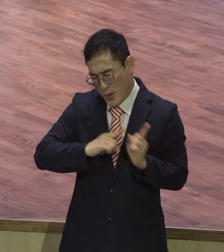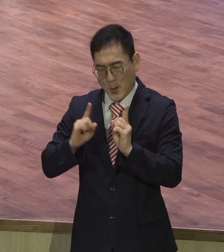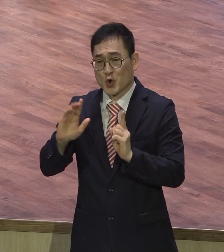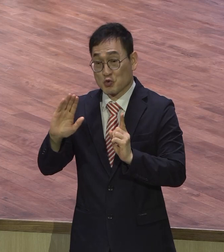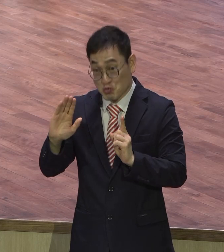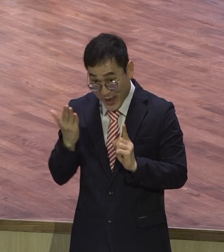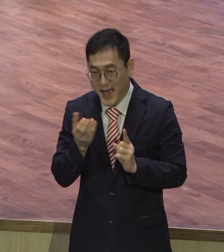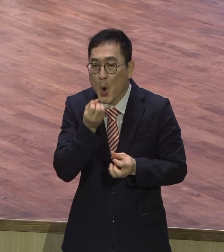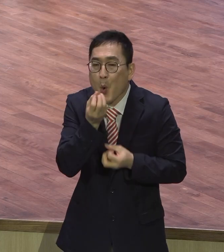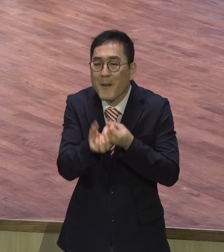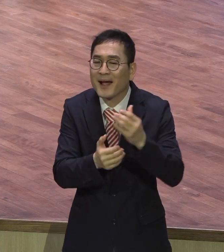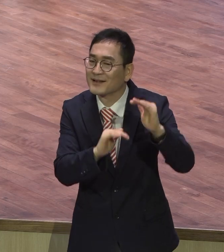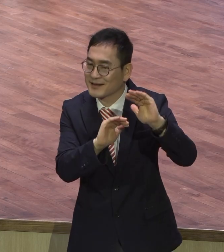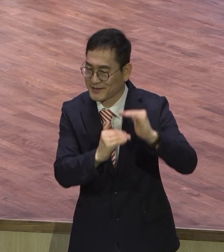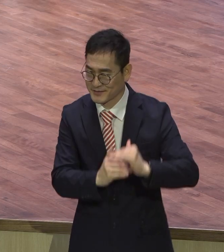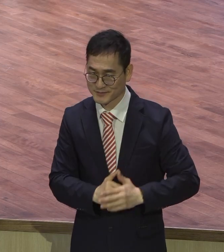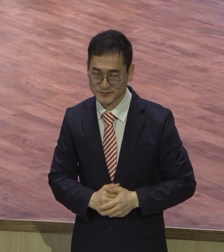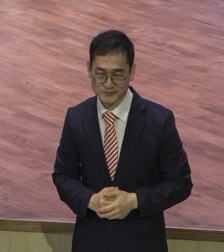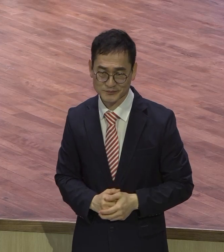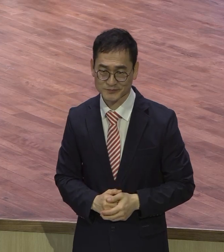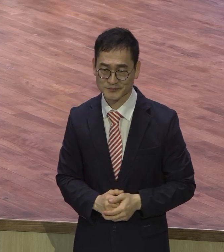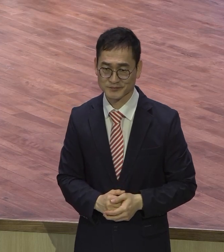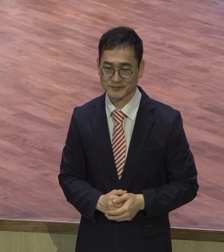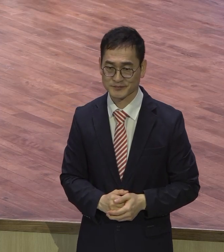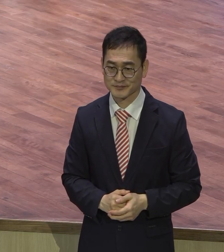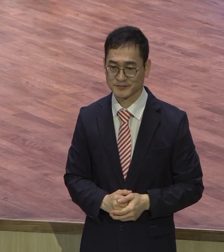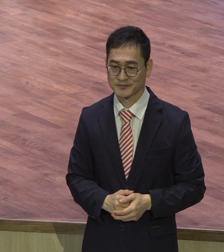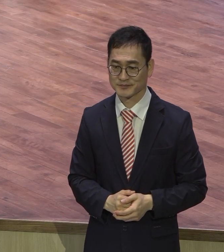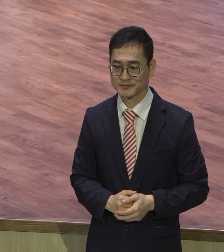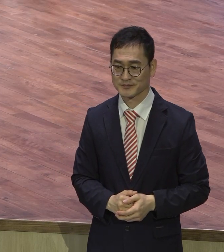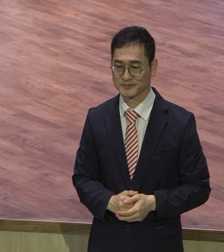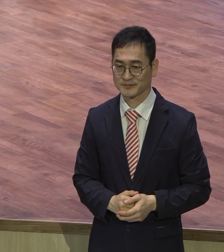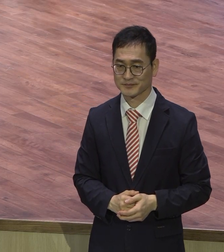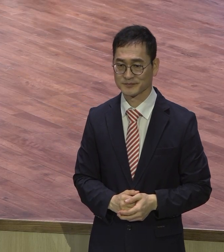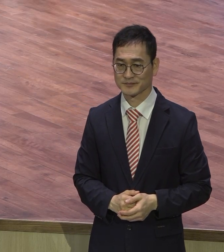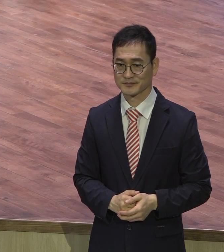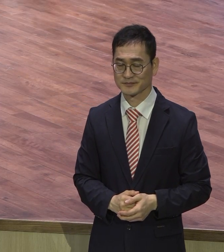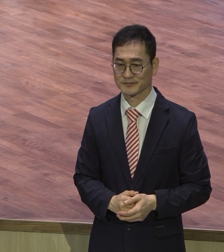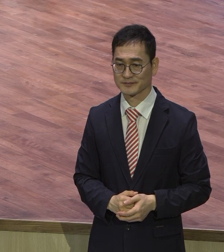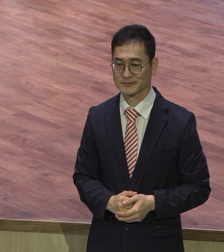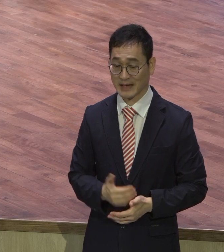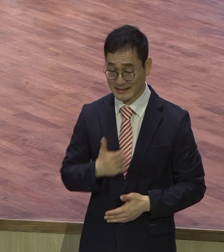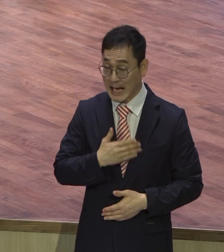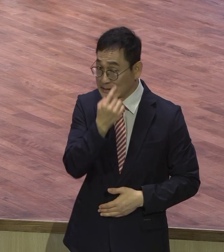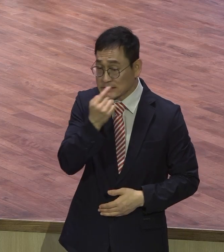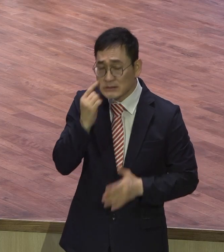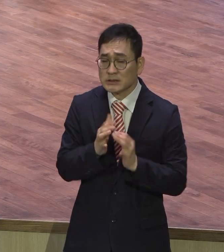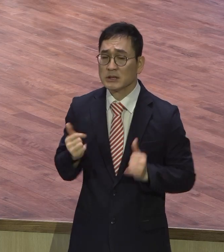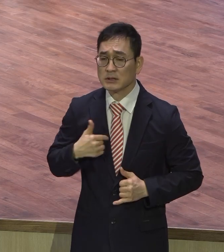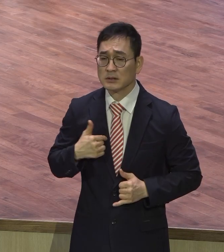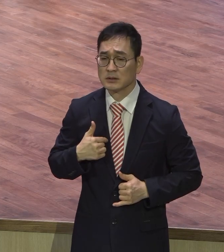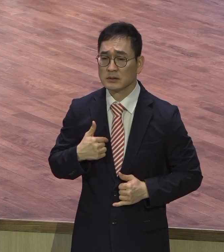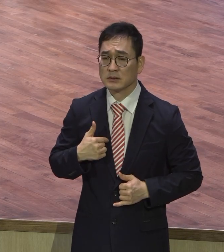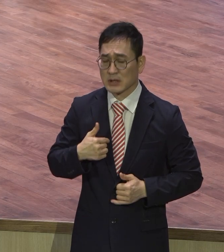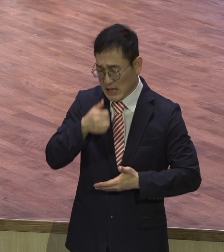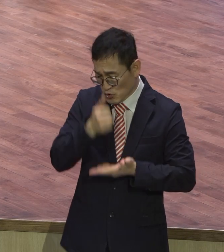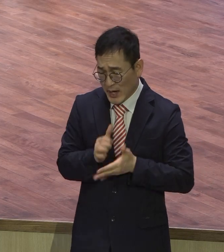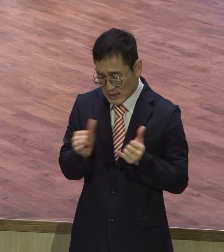것을 증거하고 있는 거예요 마태복음 자신이 정인이라는 것입니다 자신과 같은 큰